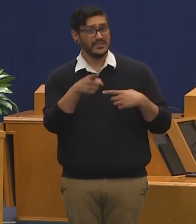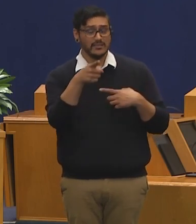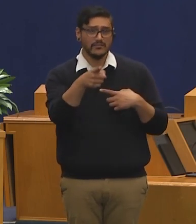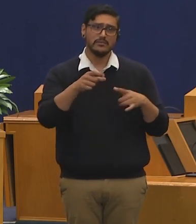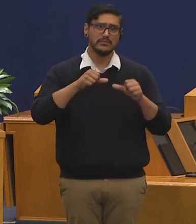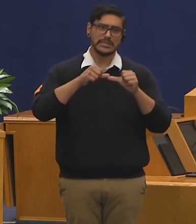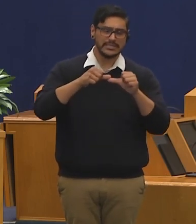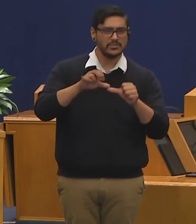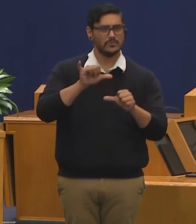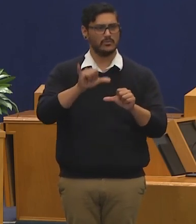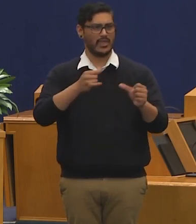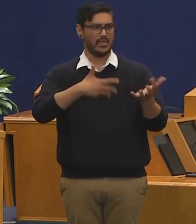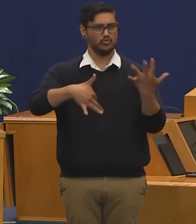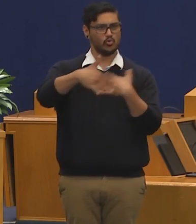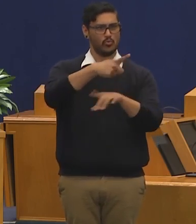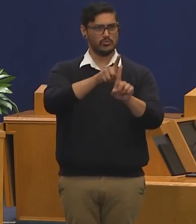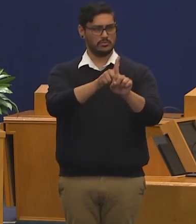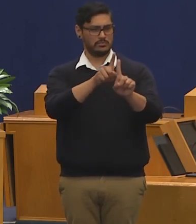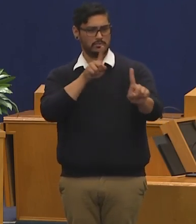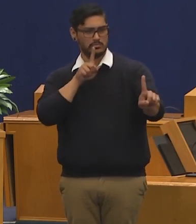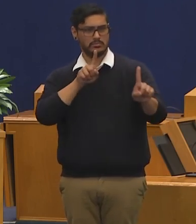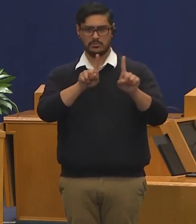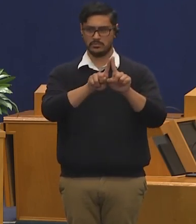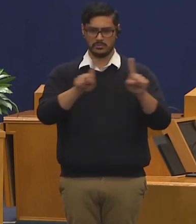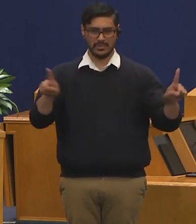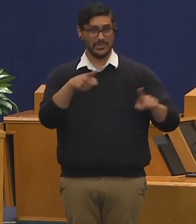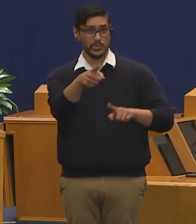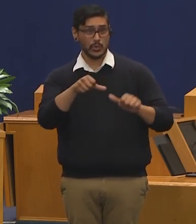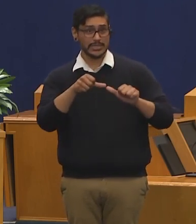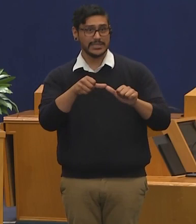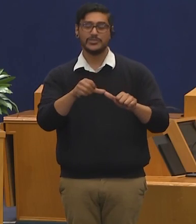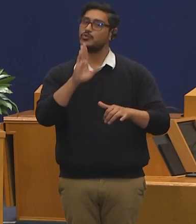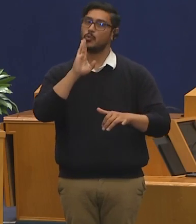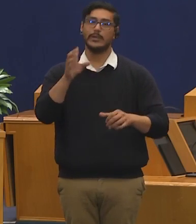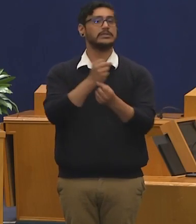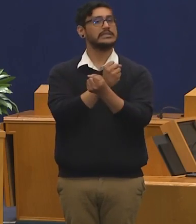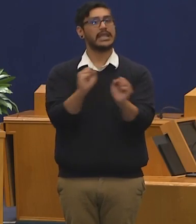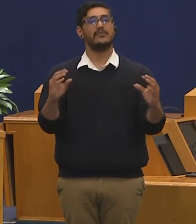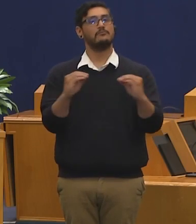manteniendo la distancia física, podemos seguir salvando vidas.